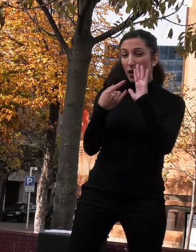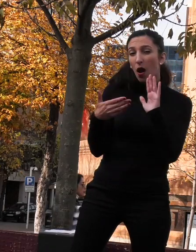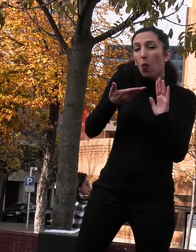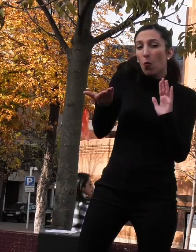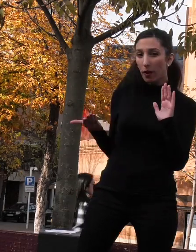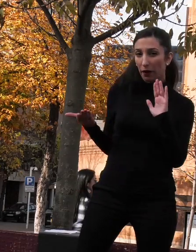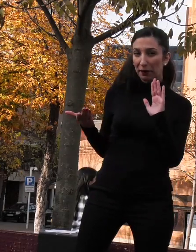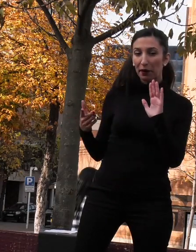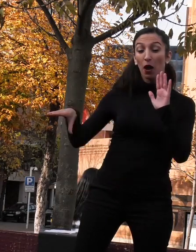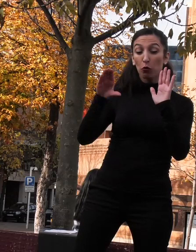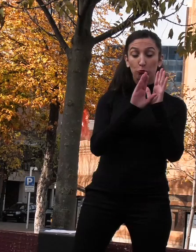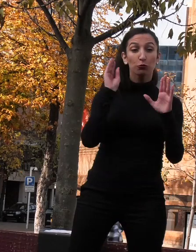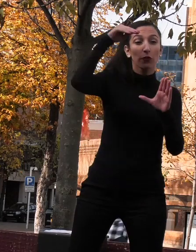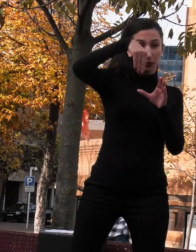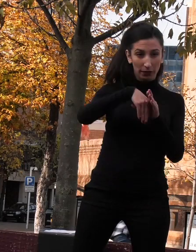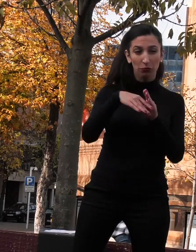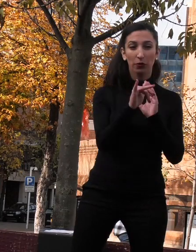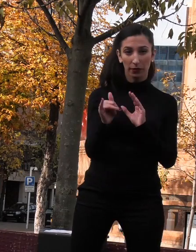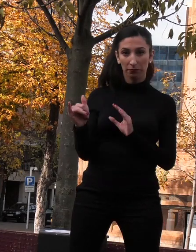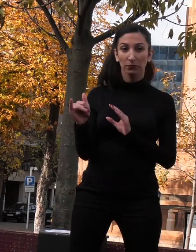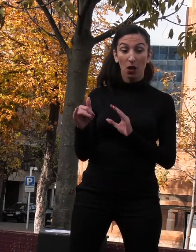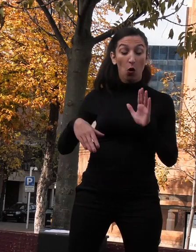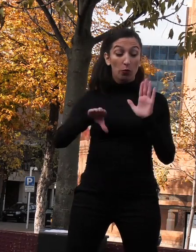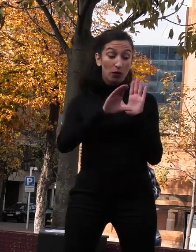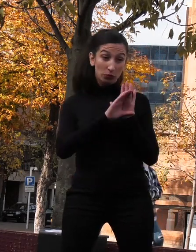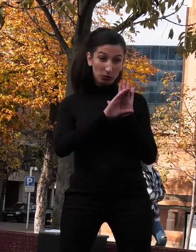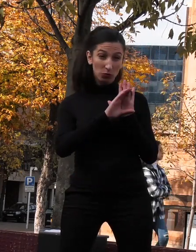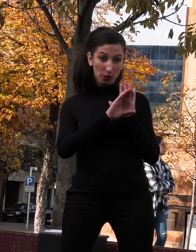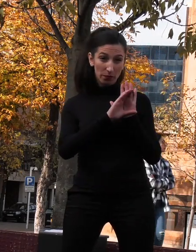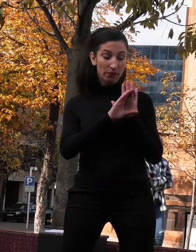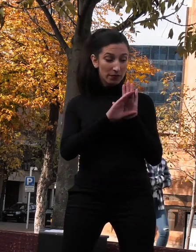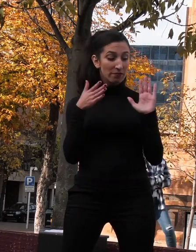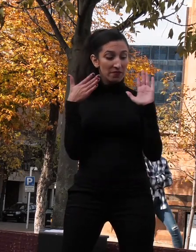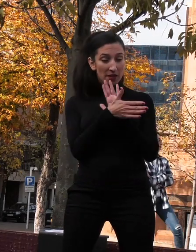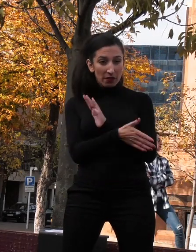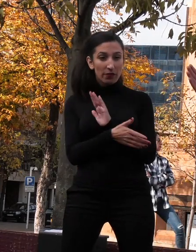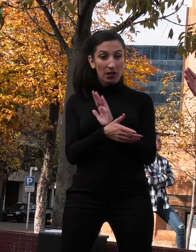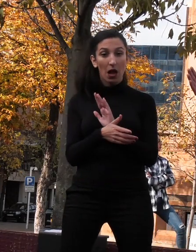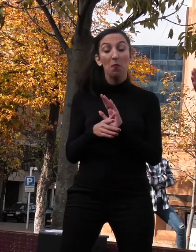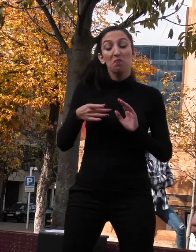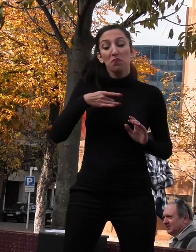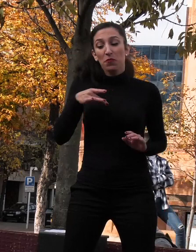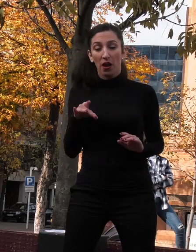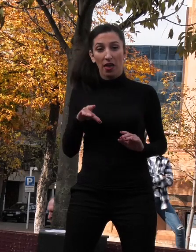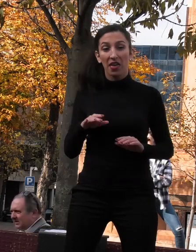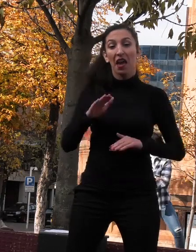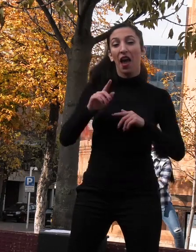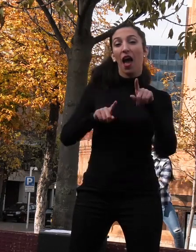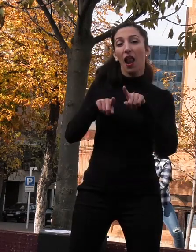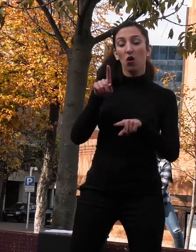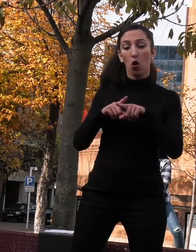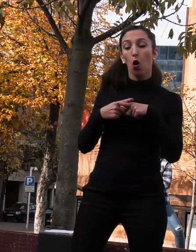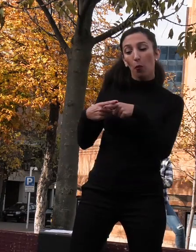brinda nuestra Constitución. Una Constitución con la que puedes estar más o menos de